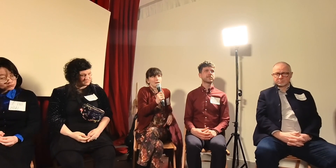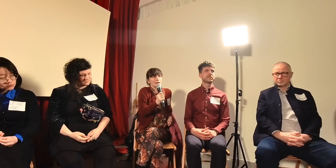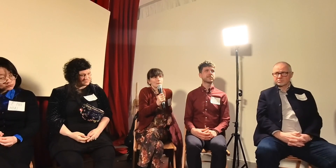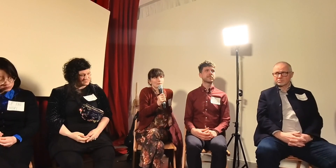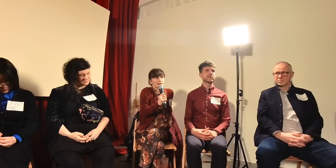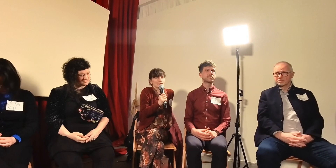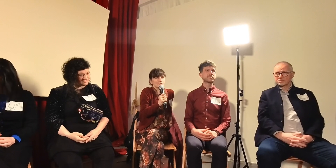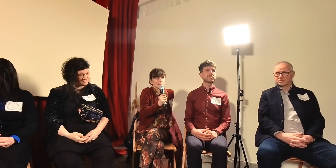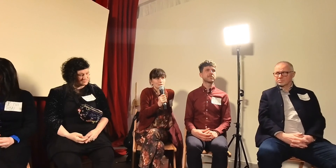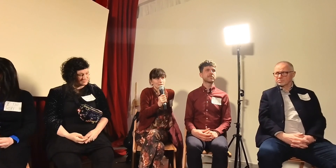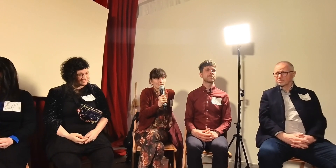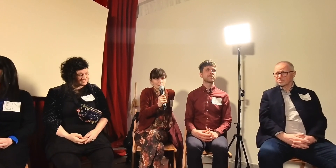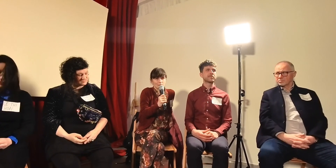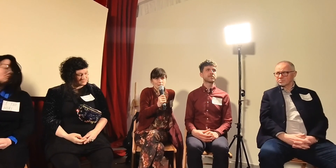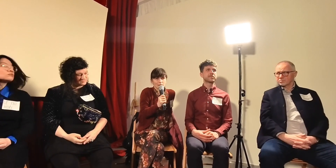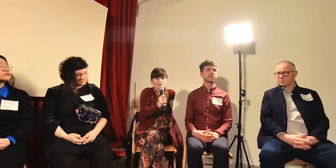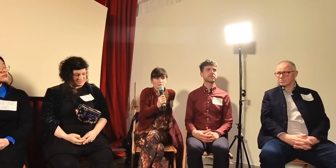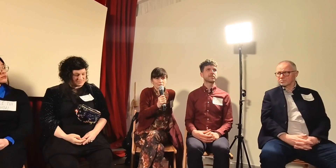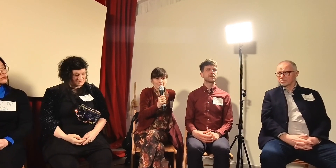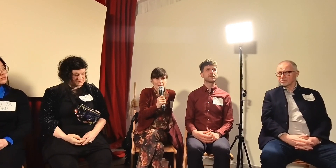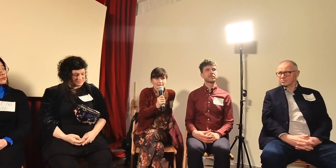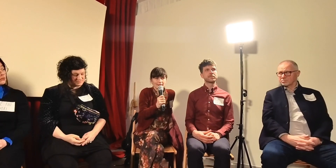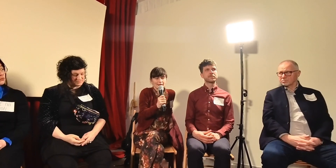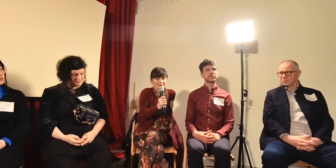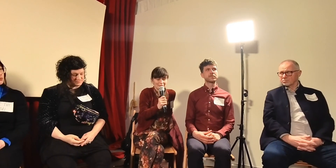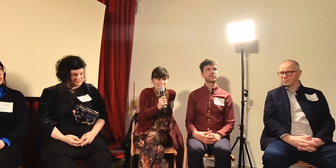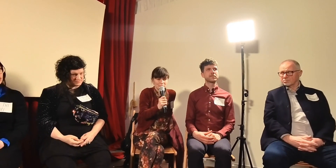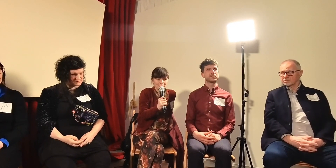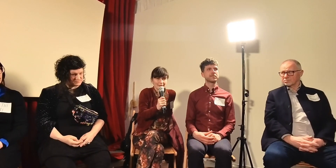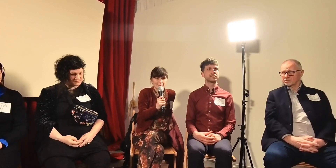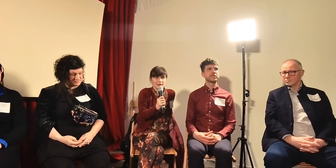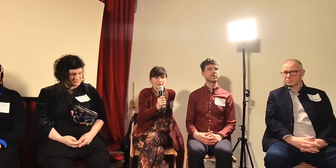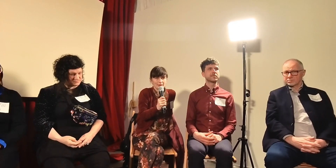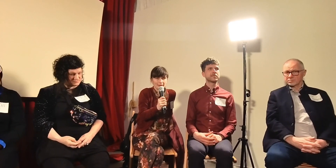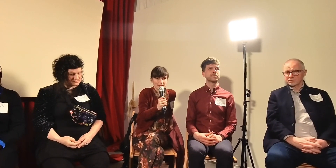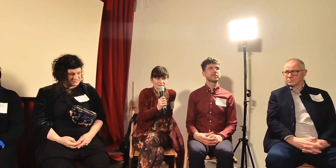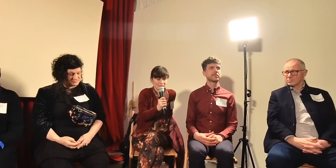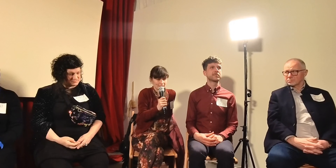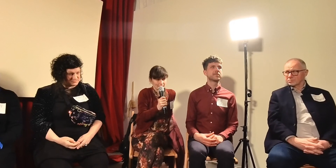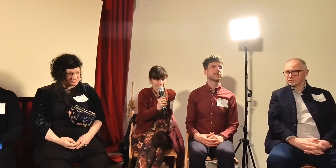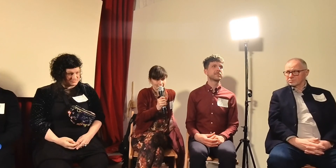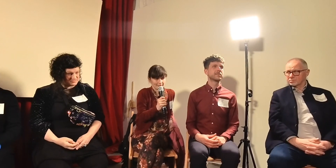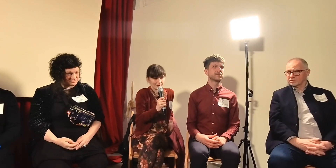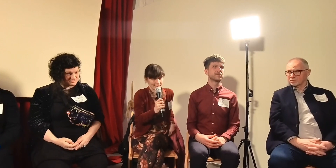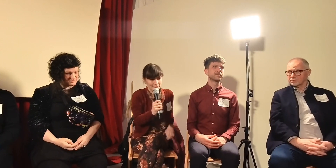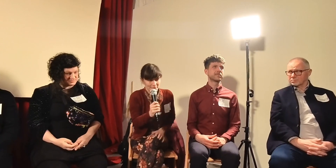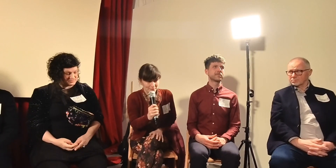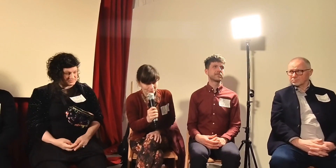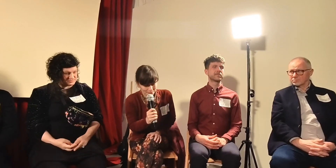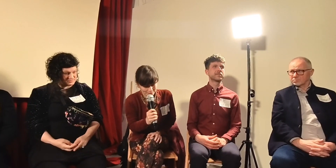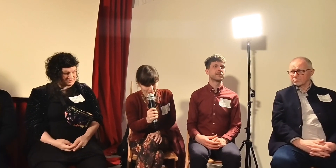sluchu. Takže my jsme potom se stříhačkou udělali ještě druhou verzi, která je takovým trošku naschválem, kde je